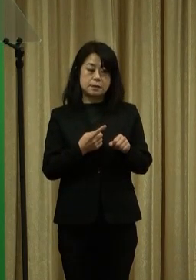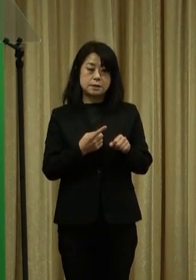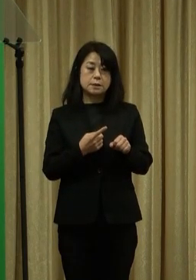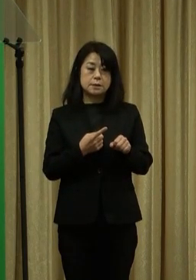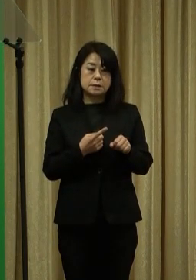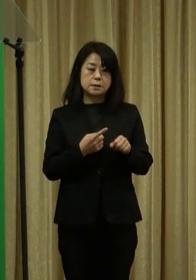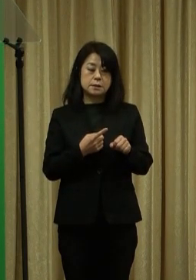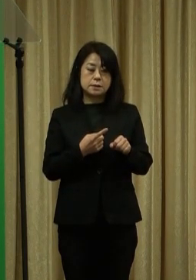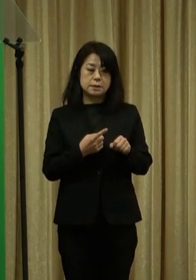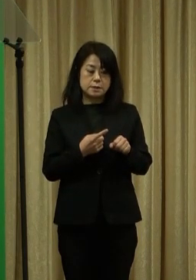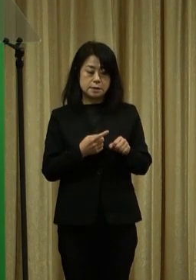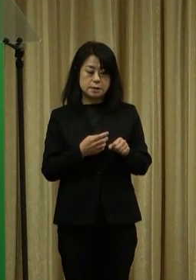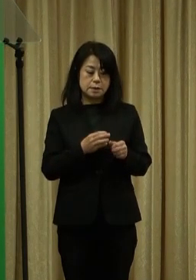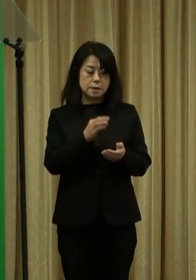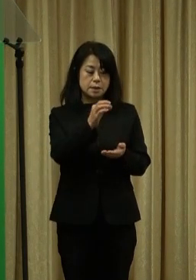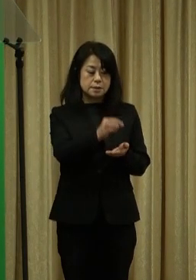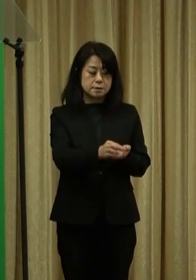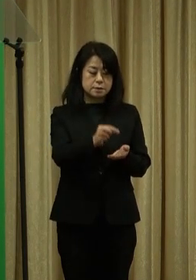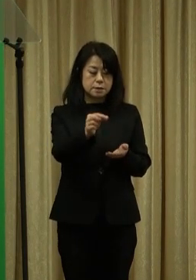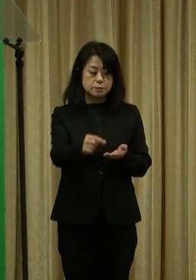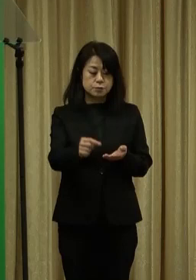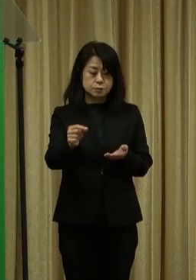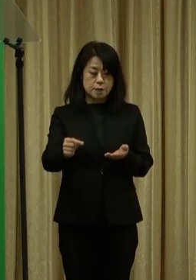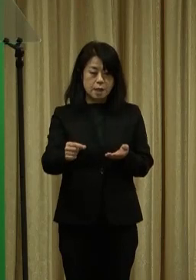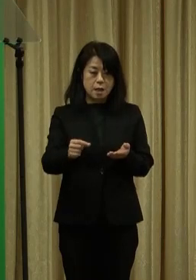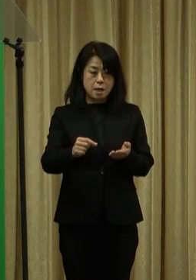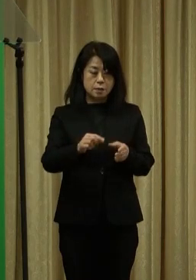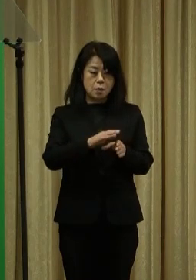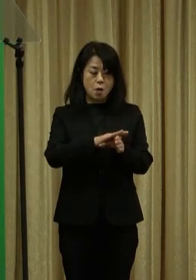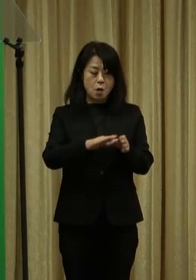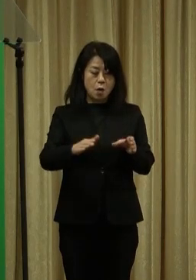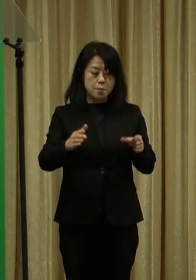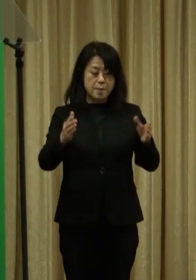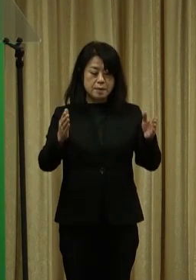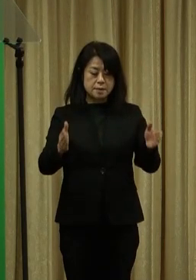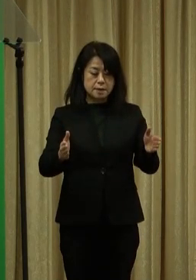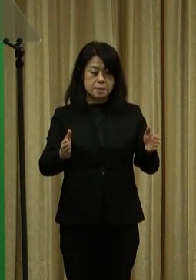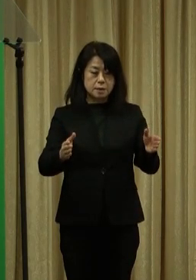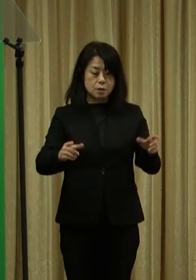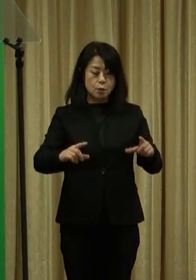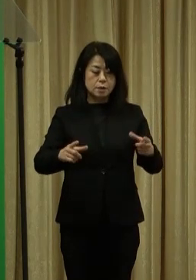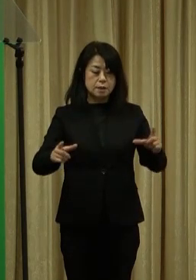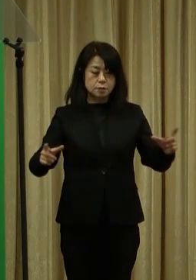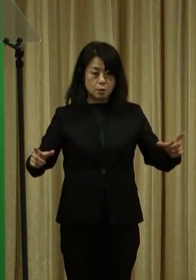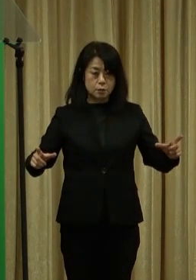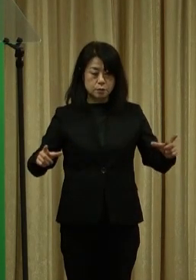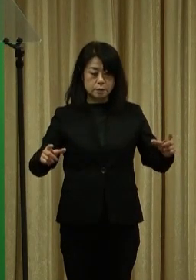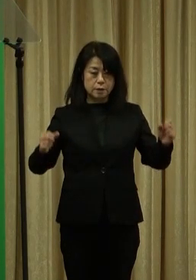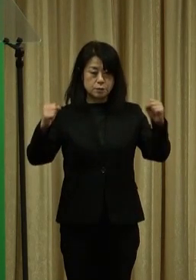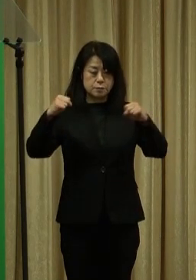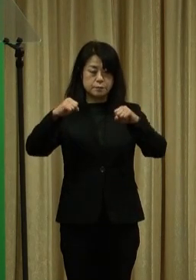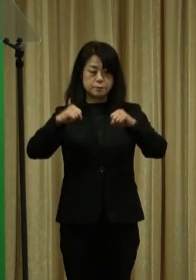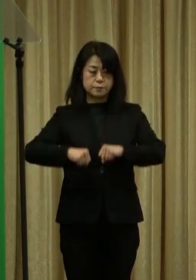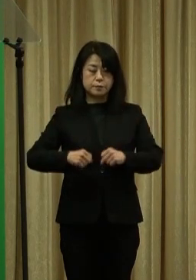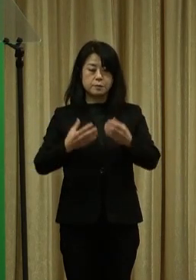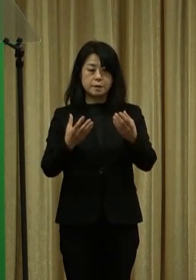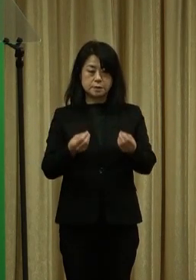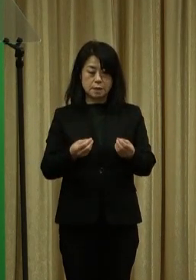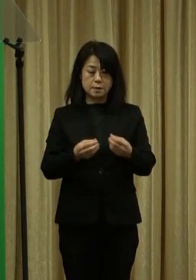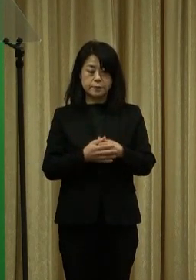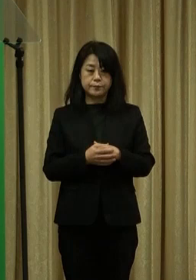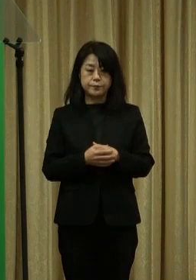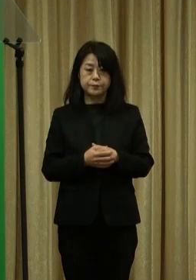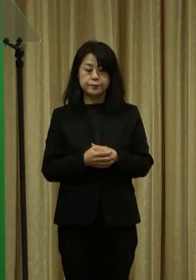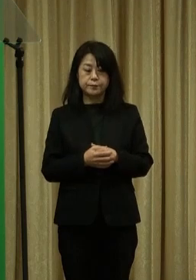作付け面積を増やしていこうという、まあ、決議をしたところでありまして、まあ、ただそれに対しても